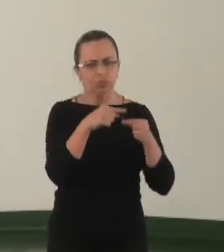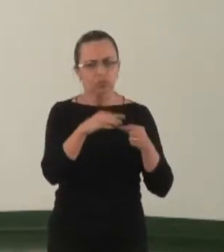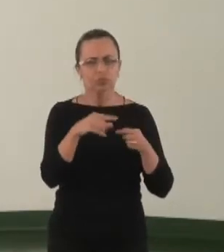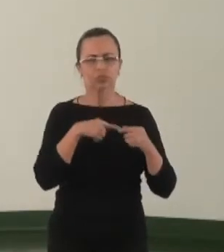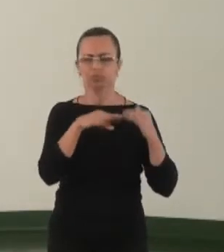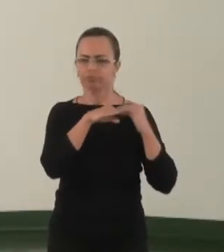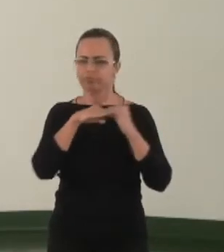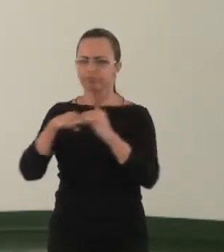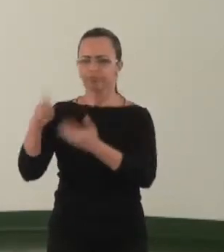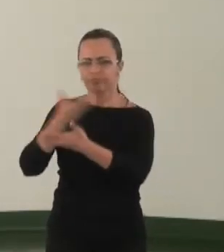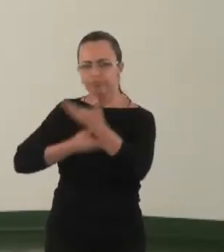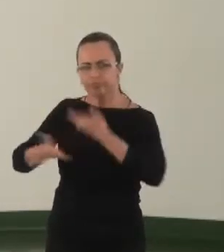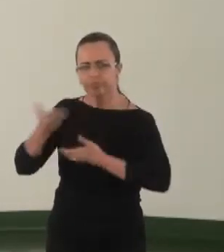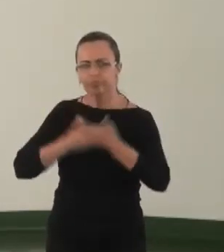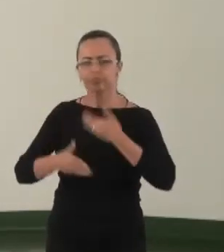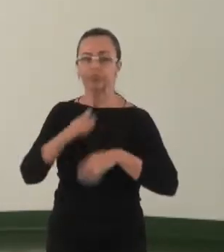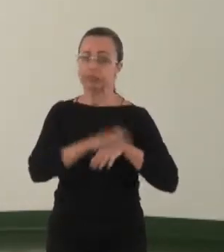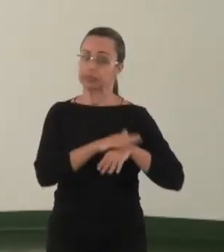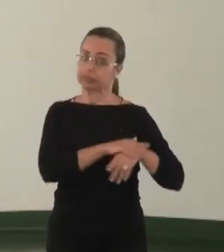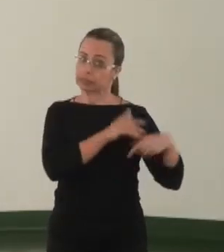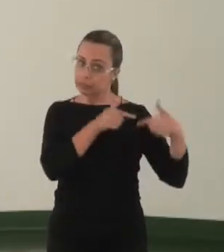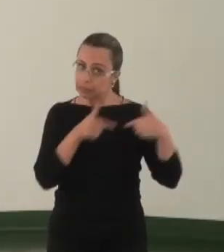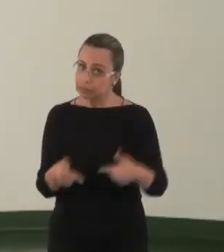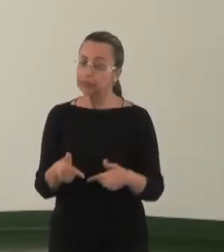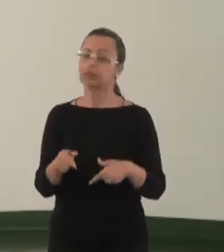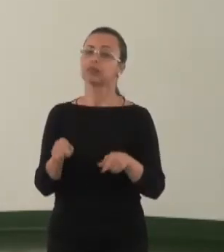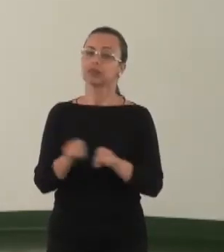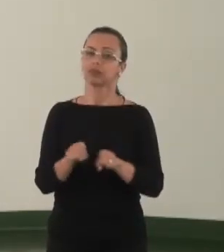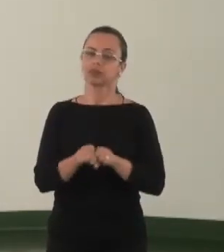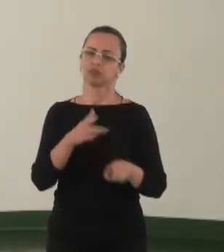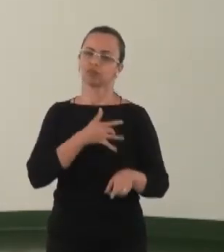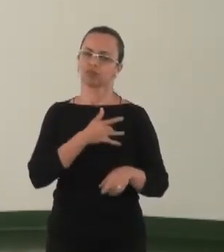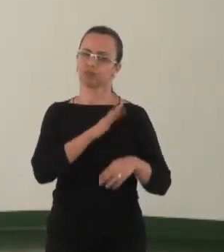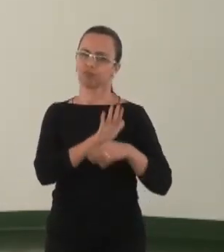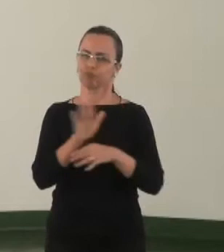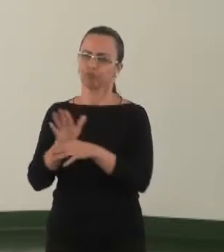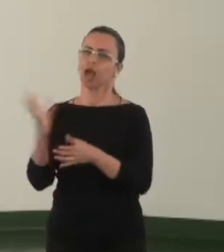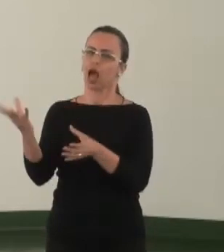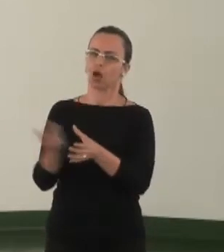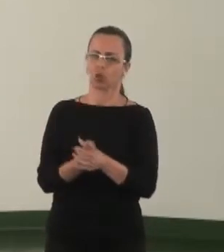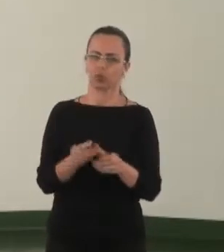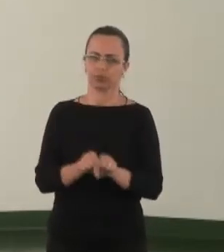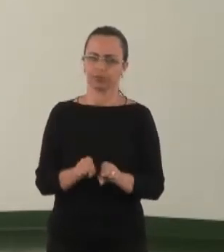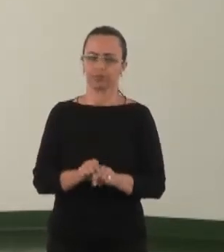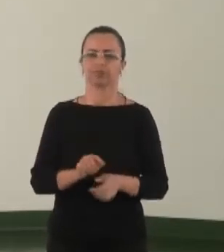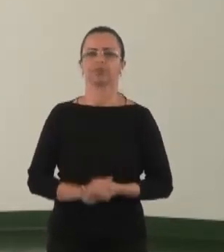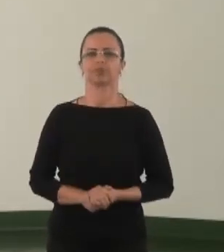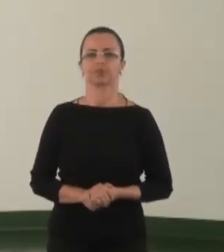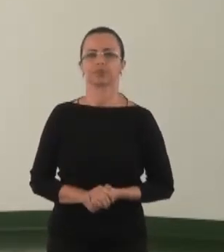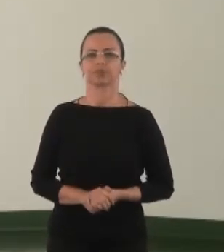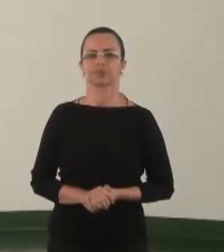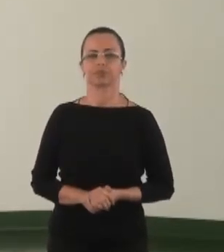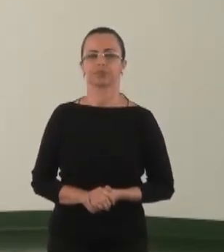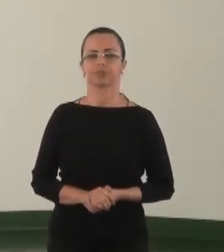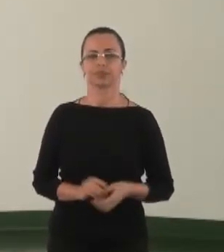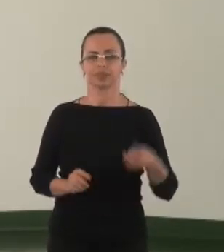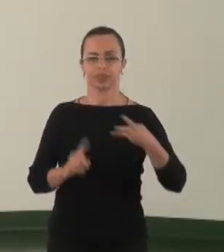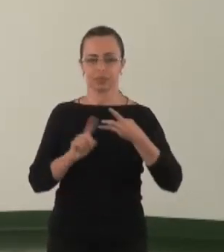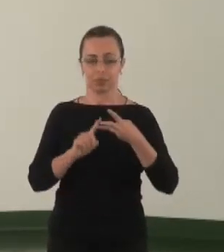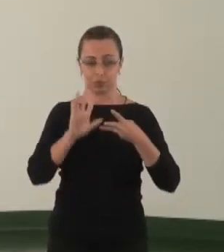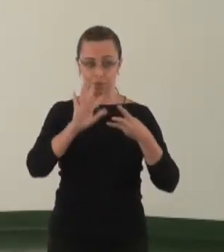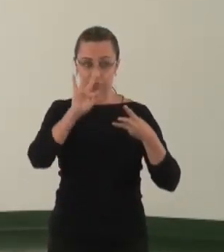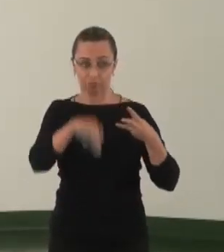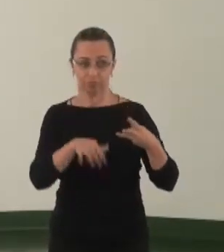horizontalidade na relação, proatividade, acolhimento humanizado e solidariedade. Em relação A terceira pauta, já terminando